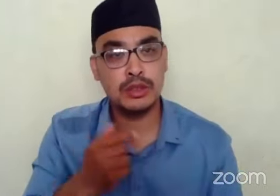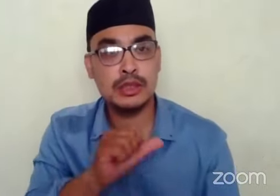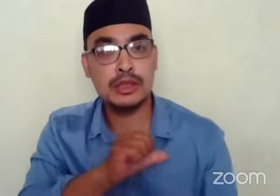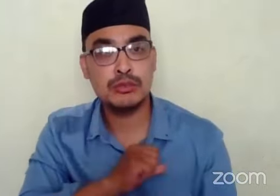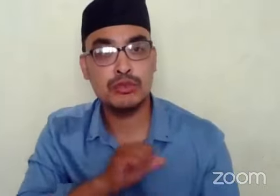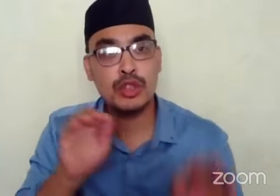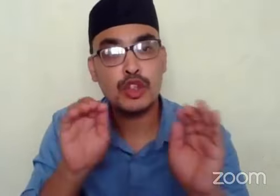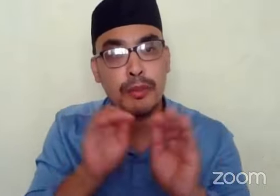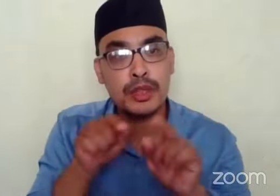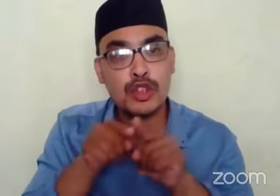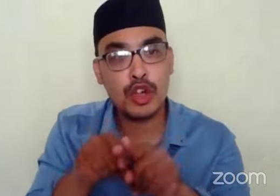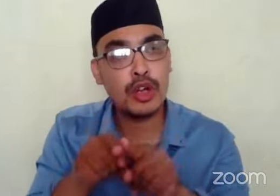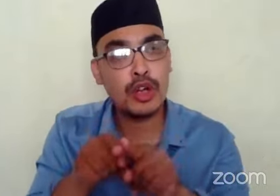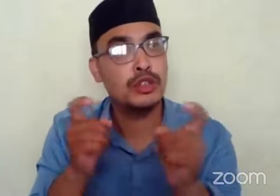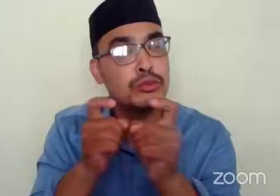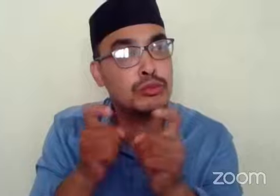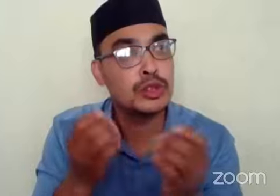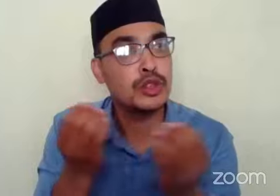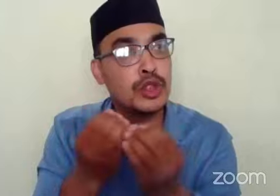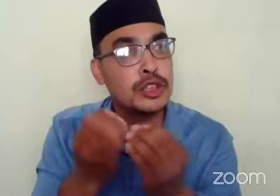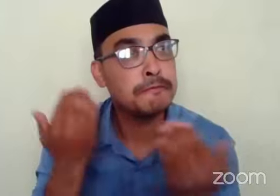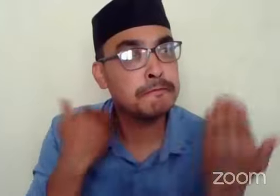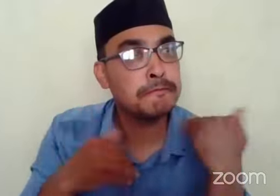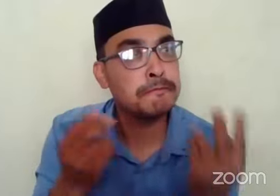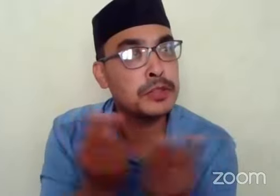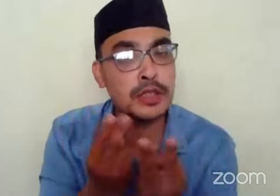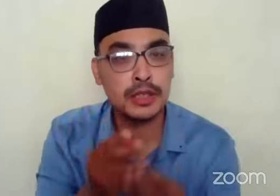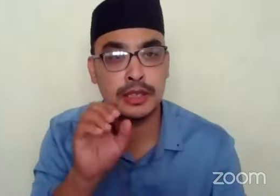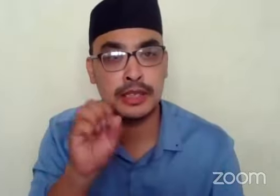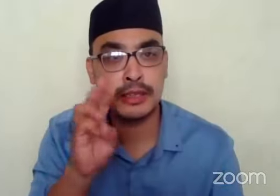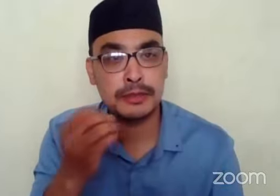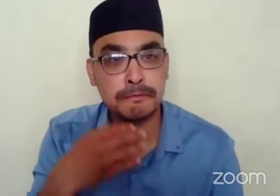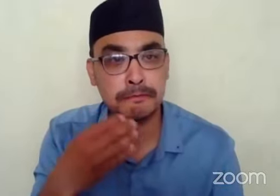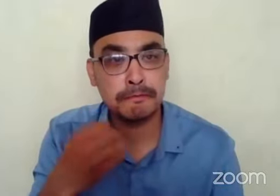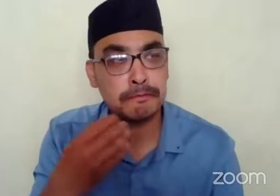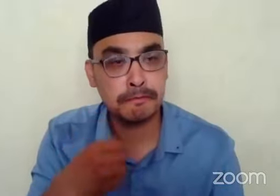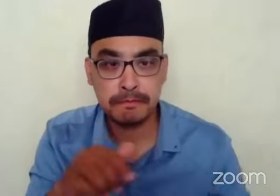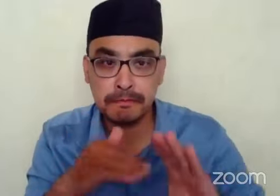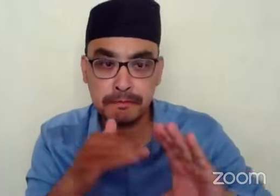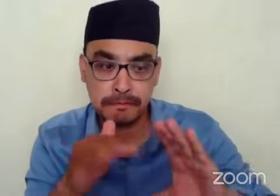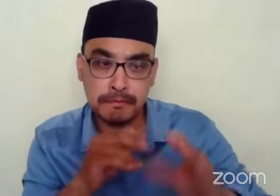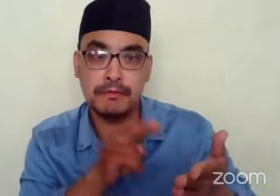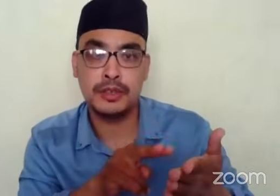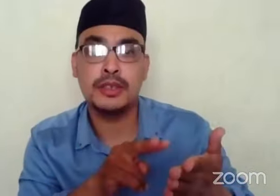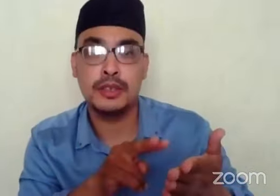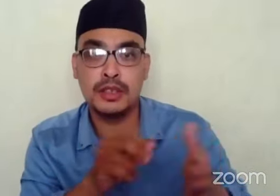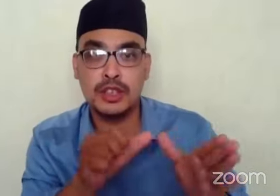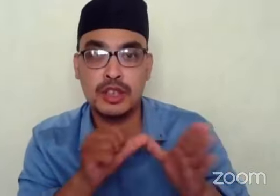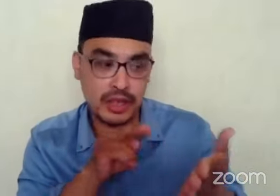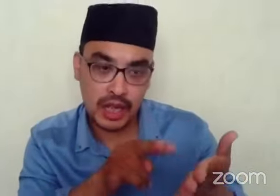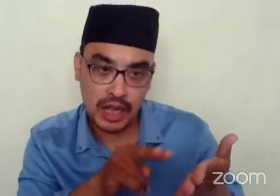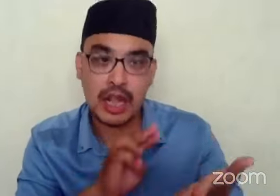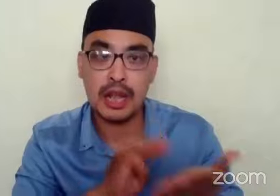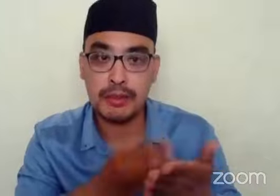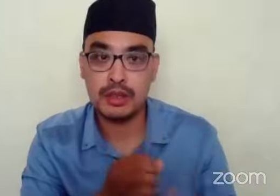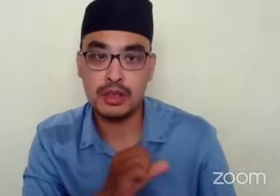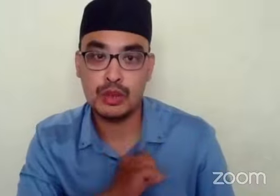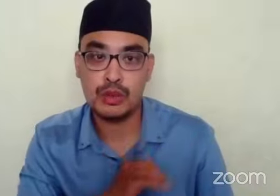हेरेसमेन्टको टाइपबाट त्यस्तो खालका म्यासेजहरू गरिदिनु भन्न खोजेको छु। अझै पनि कोही मान्छेले चाहिँ यौनिकताको सवालमा चाहिँ आफ्नो आवाजहरू उठायो भने